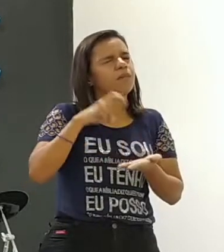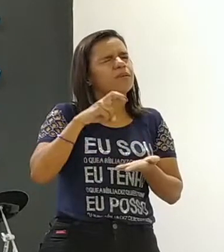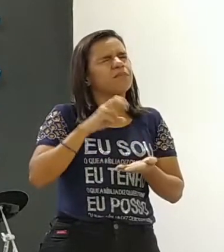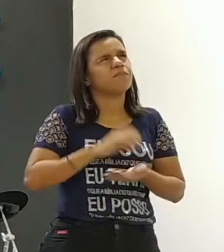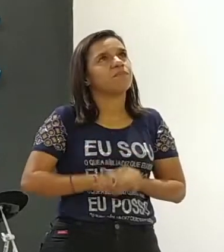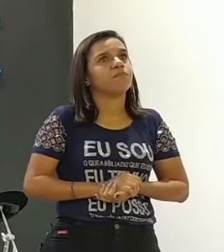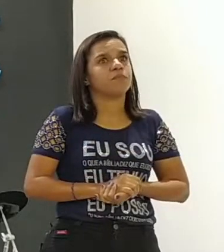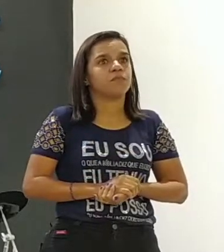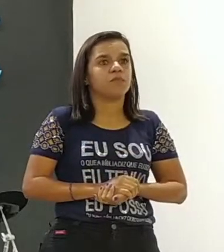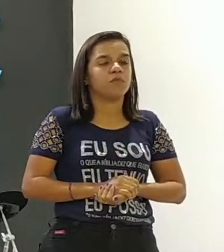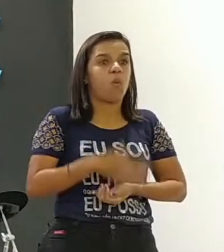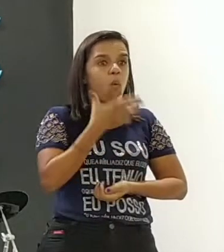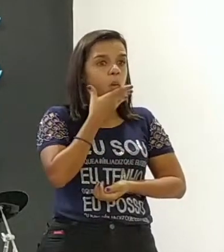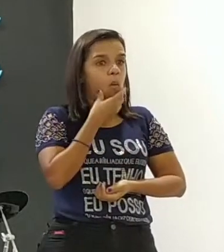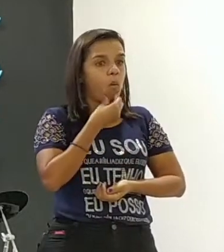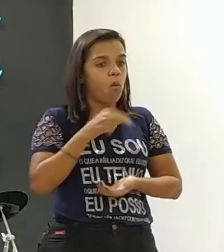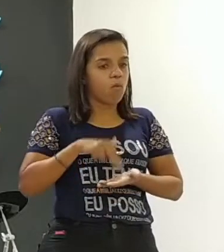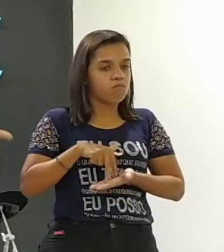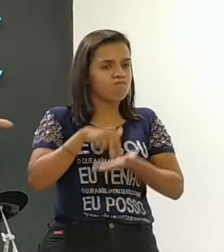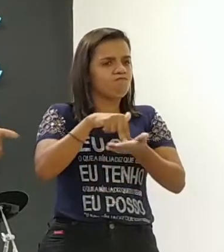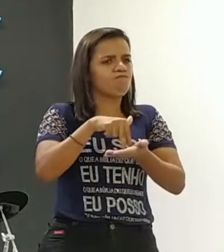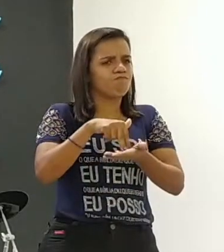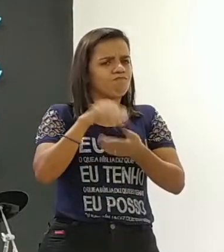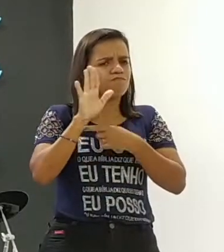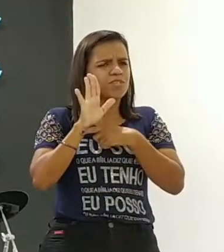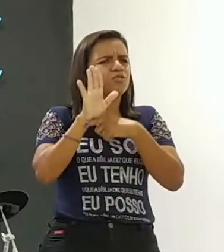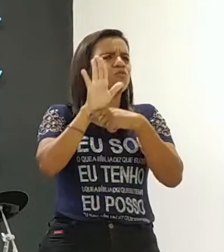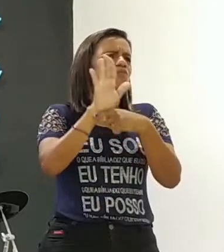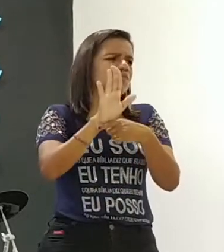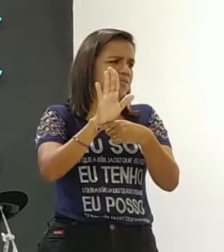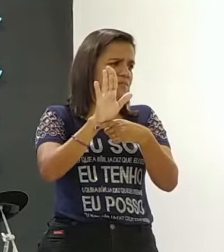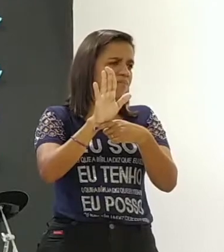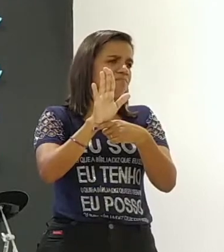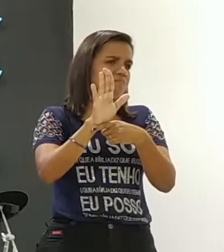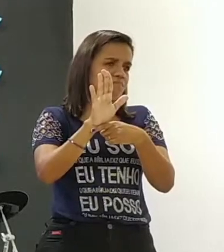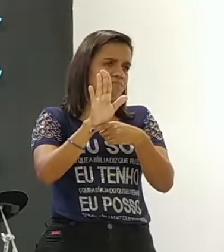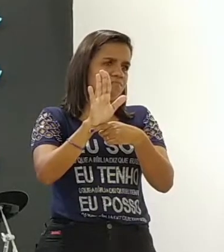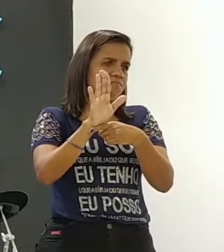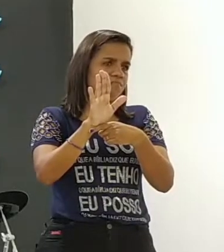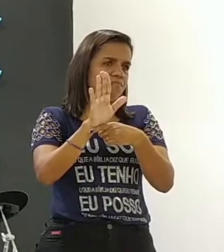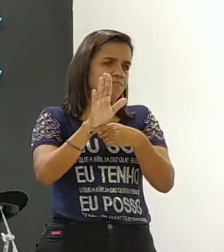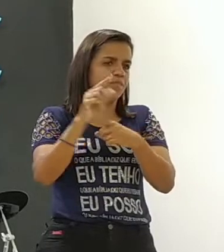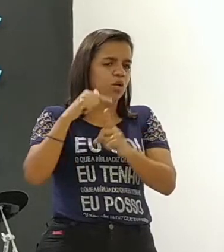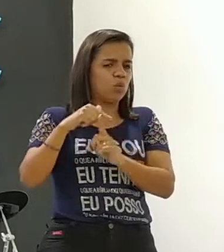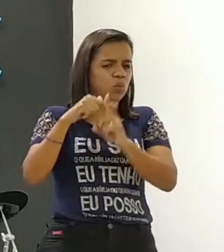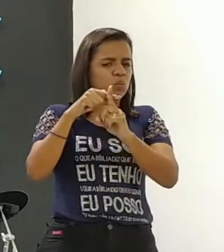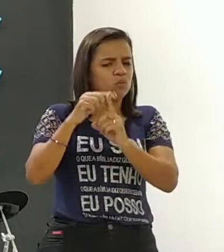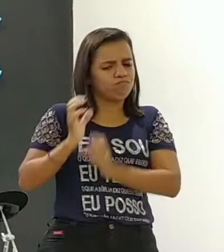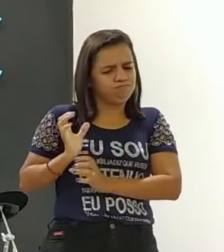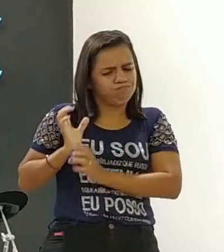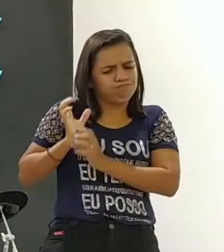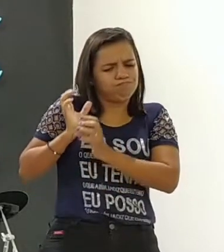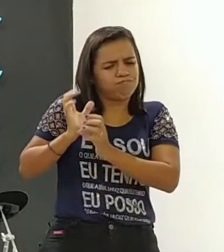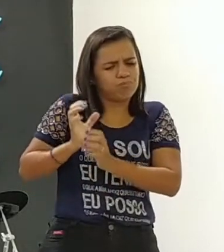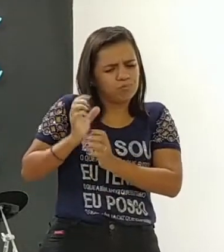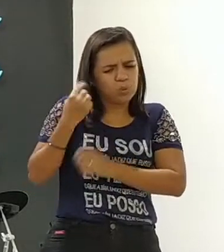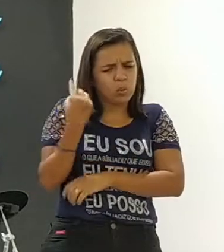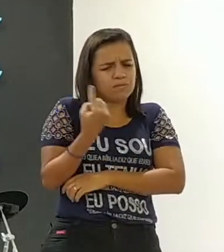um homem se levantar e falar: me ajuda a carregar minha cruz, porque eu sozinho não estou